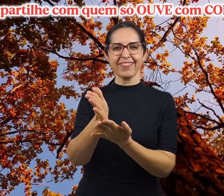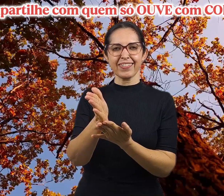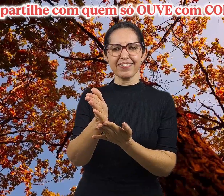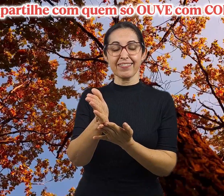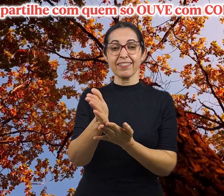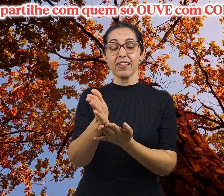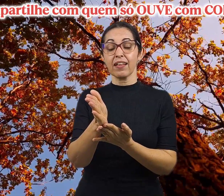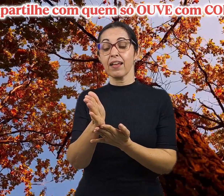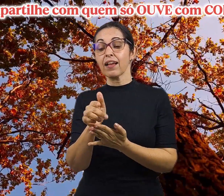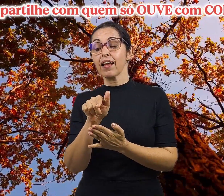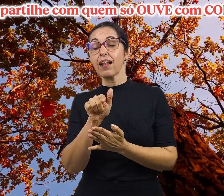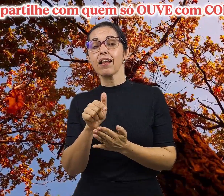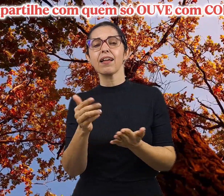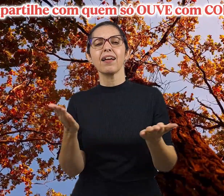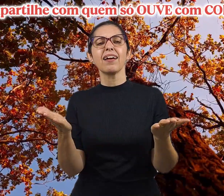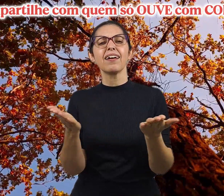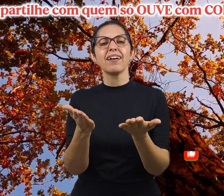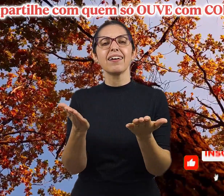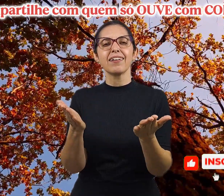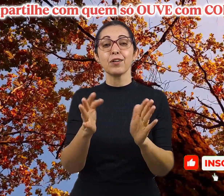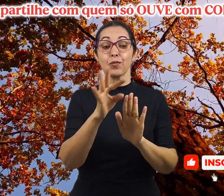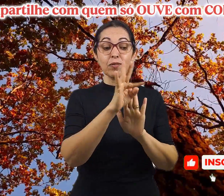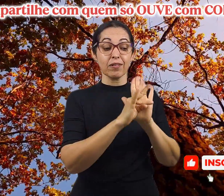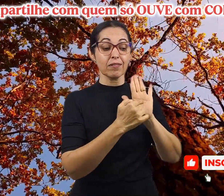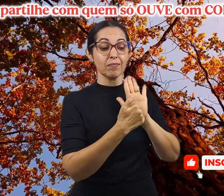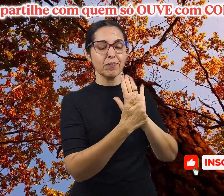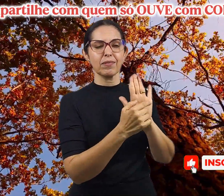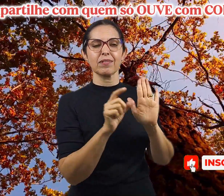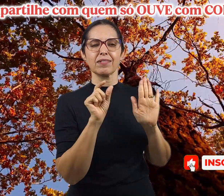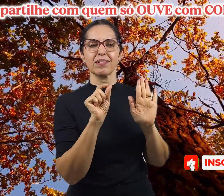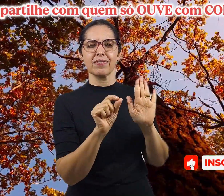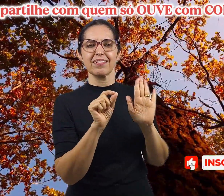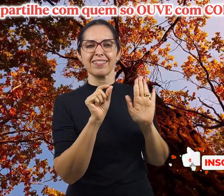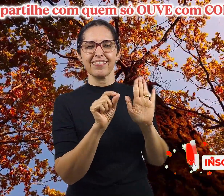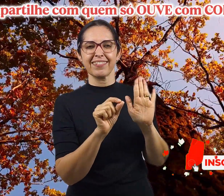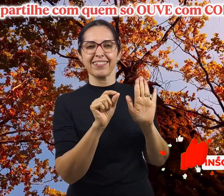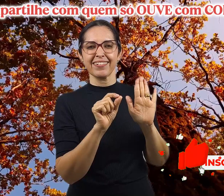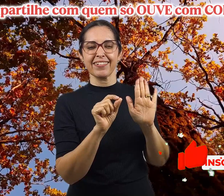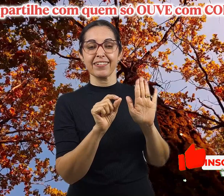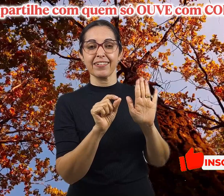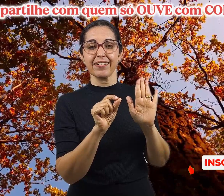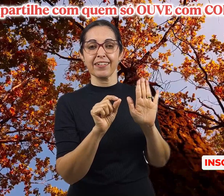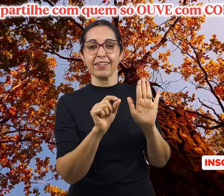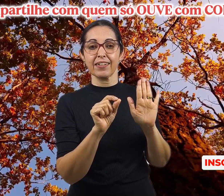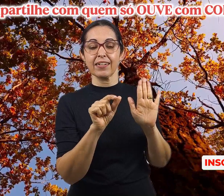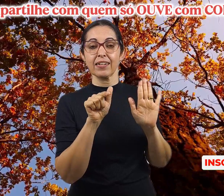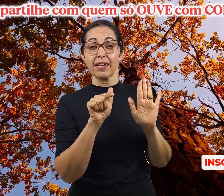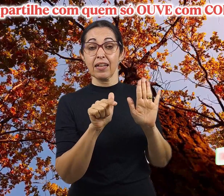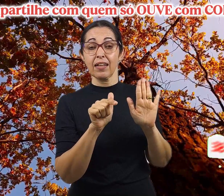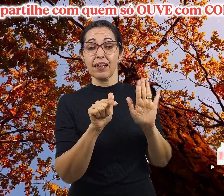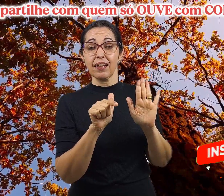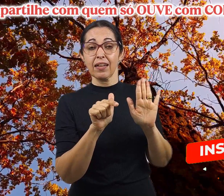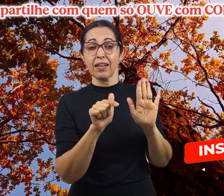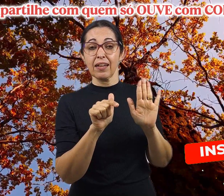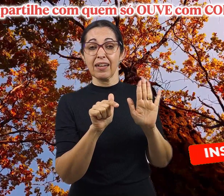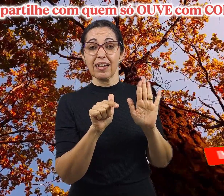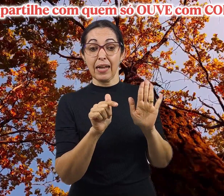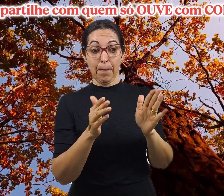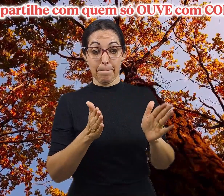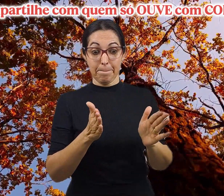E agora, no texto que nós lemos, a luta de Jacó era maior ou menor